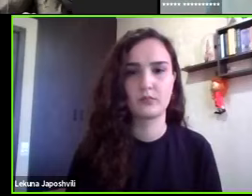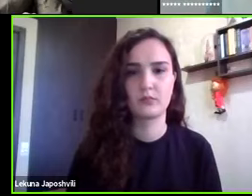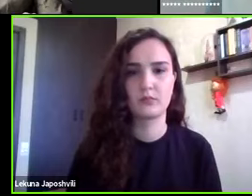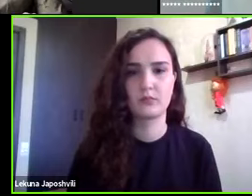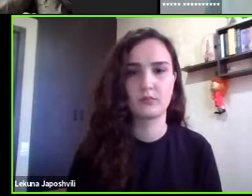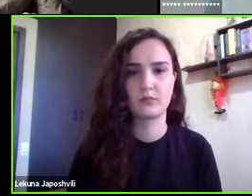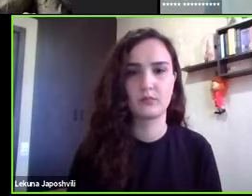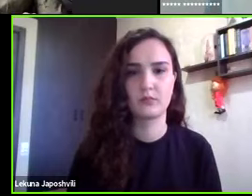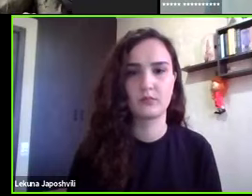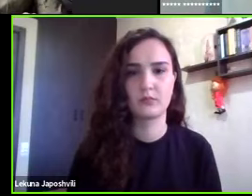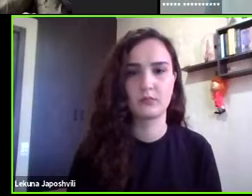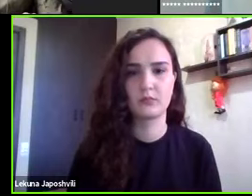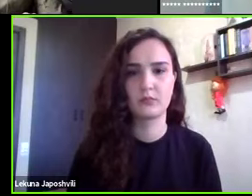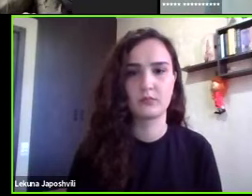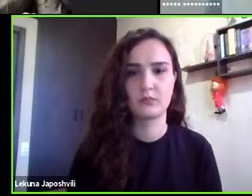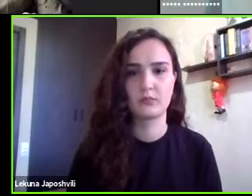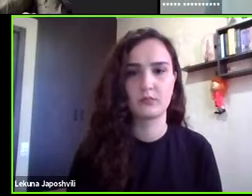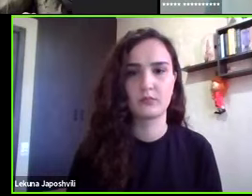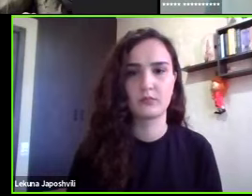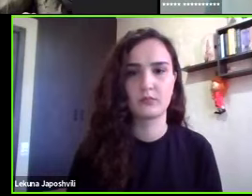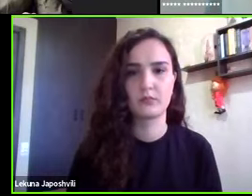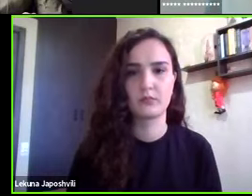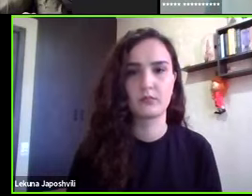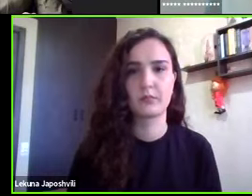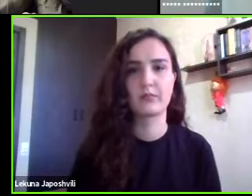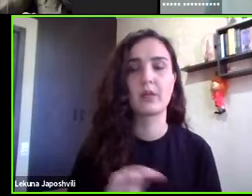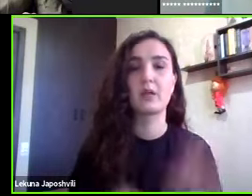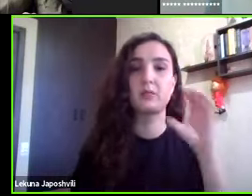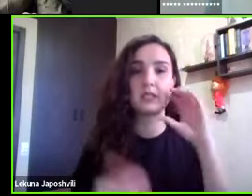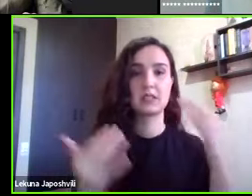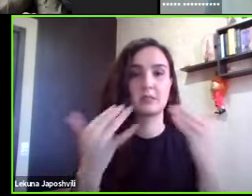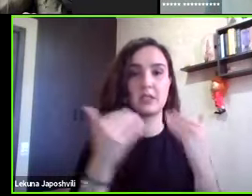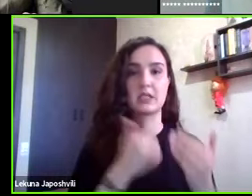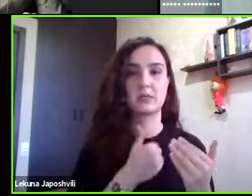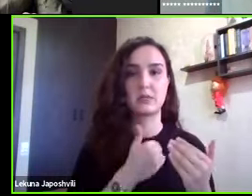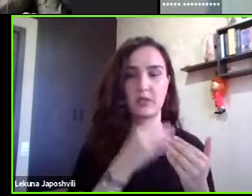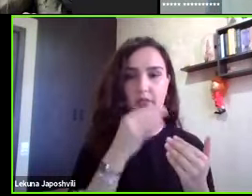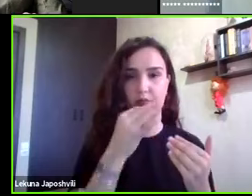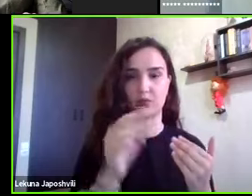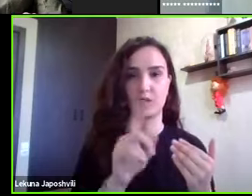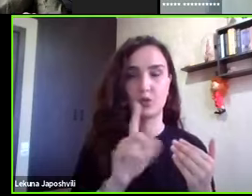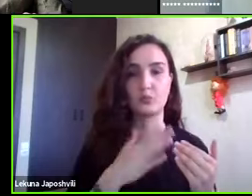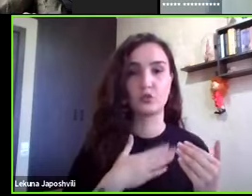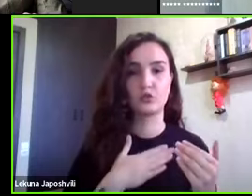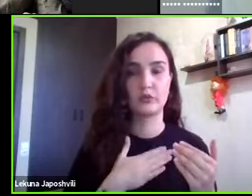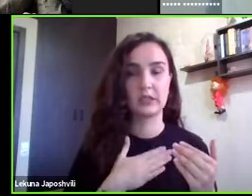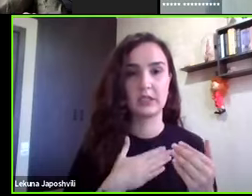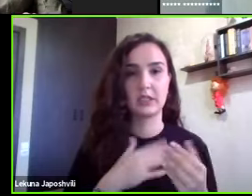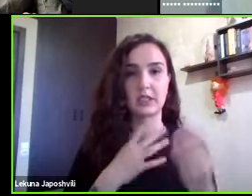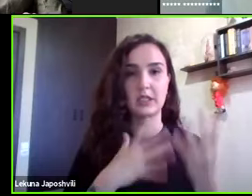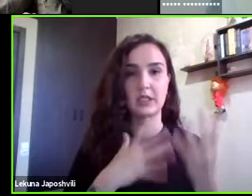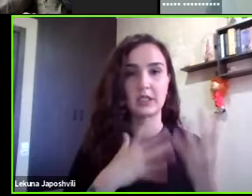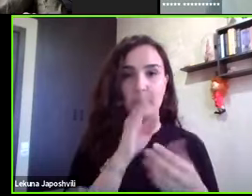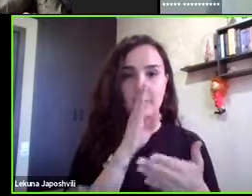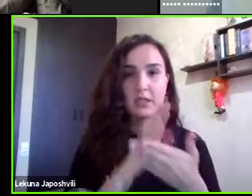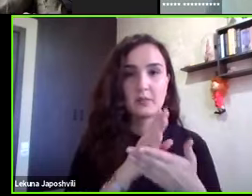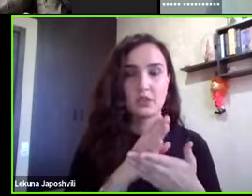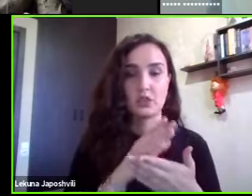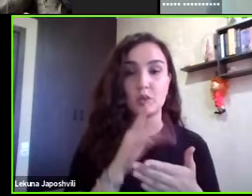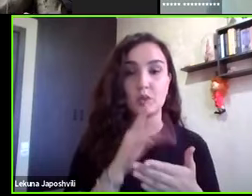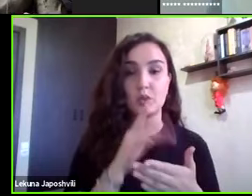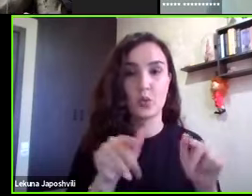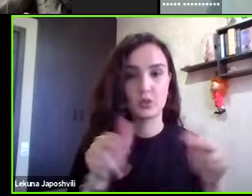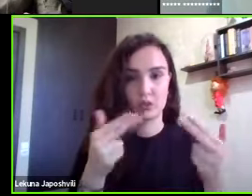დაავადება ბავშვებში. ჩვენ მსმენელს მინდა ვუთხრა, რომ როგორც ჩვენი ყველა პირდაპირ ჩართვის დროს,